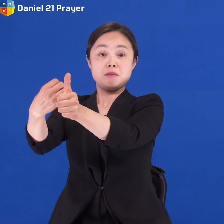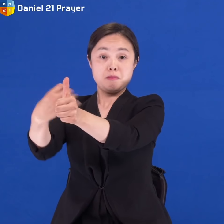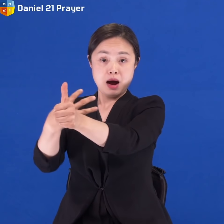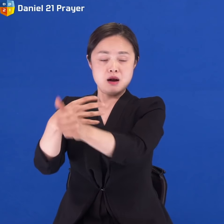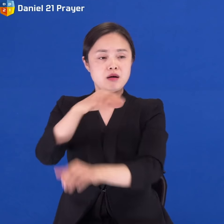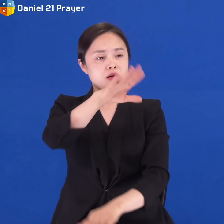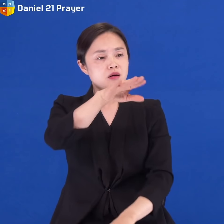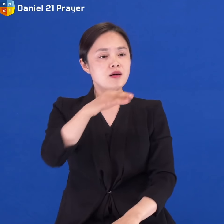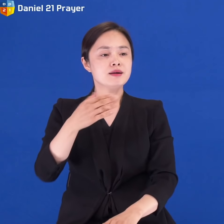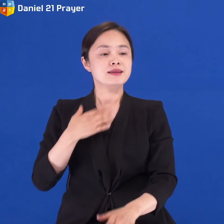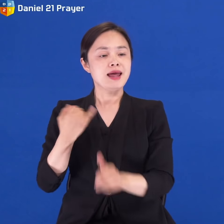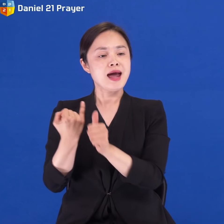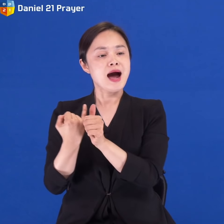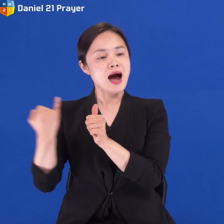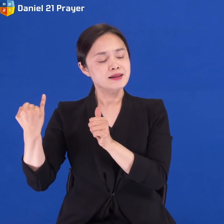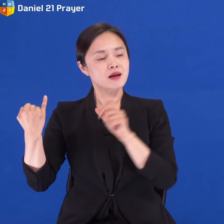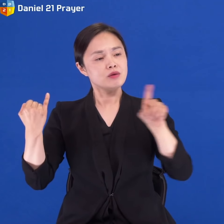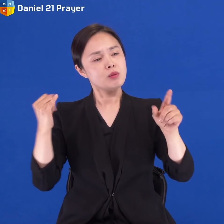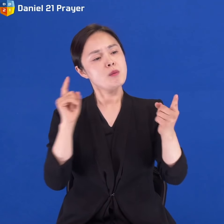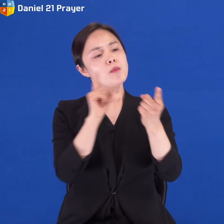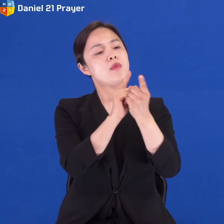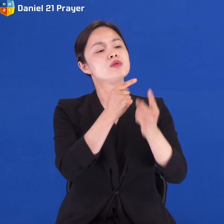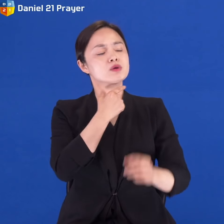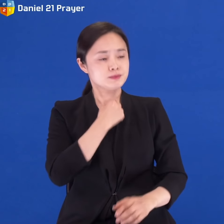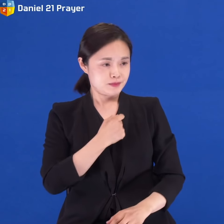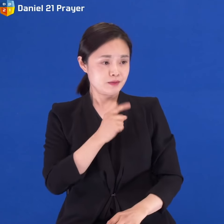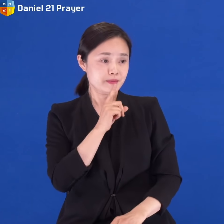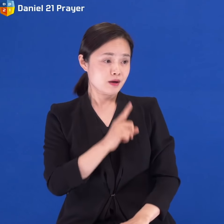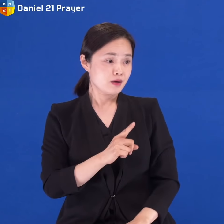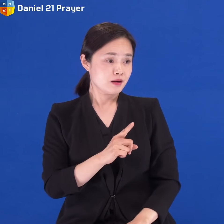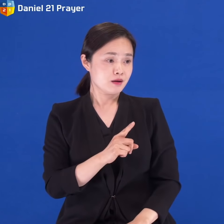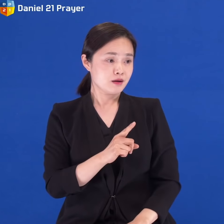그래서 아이들을 지도하다